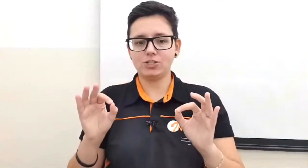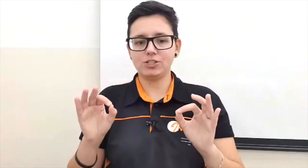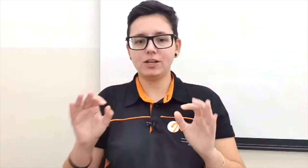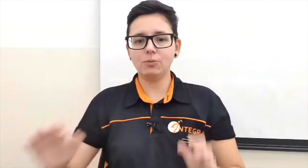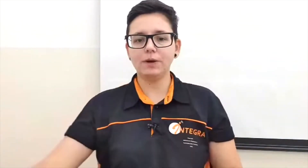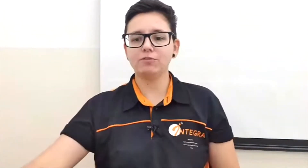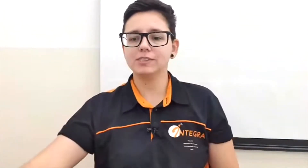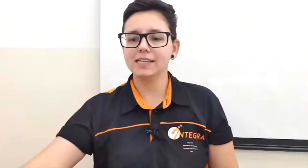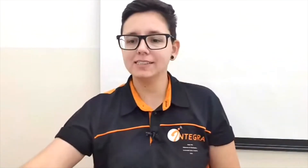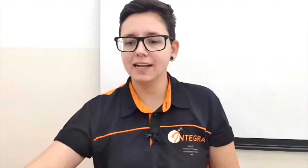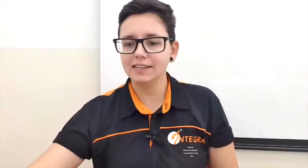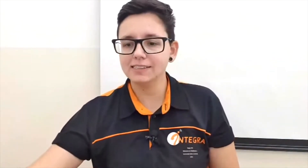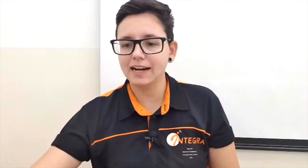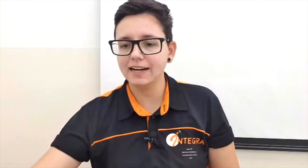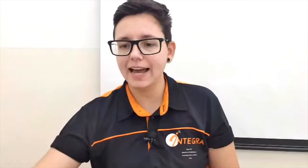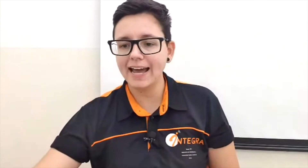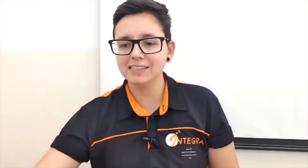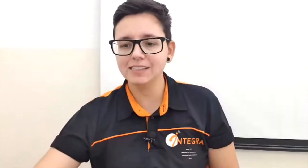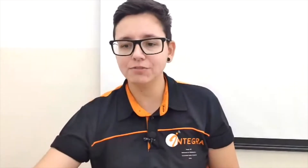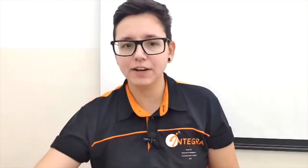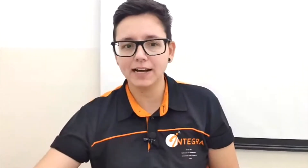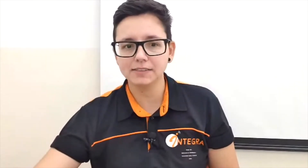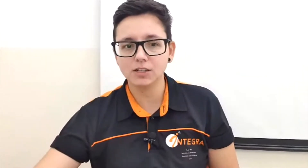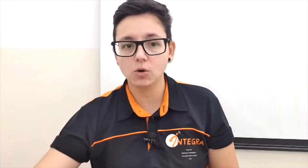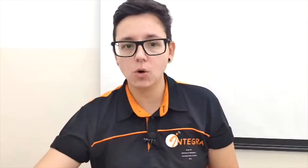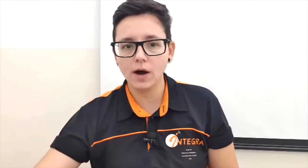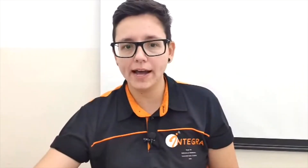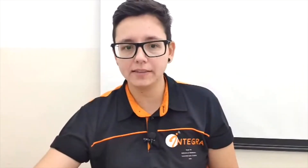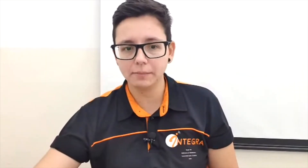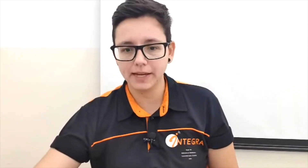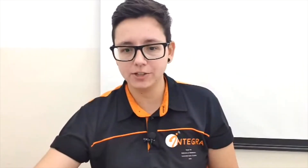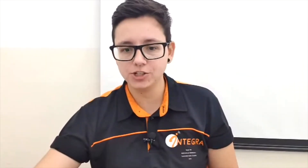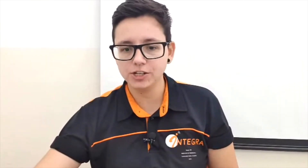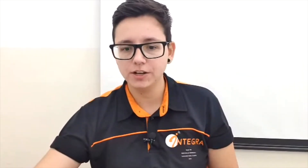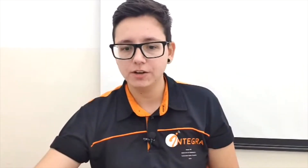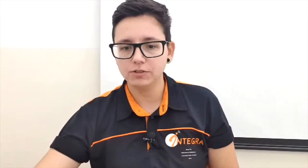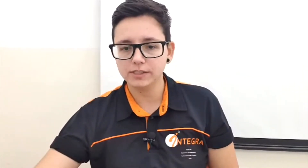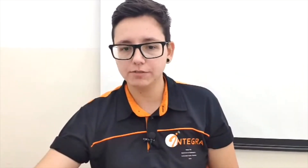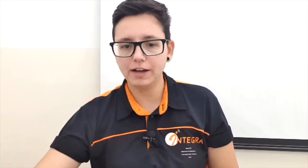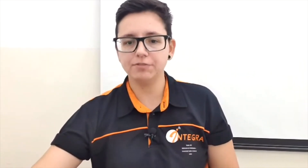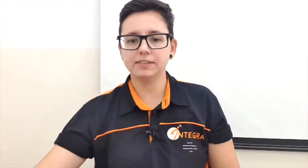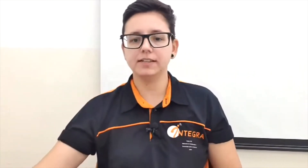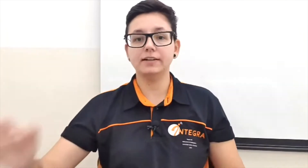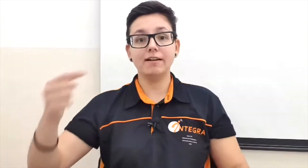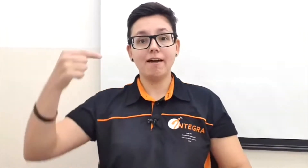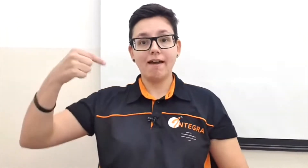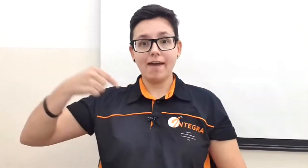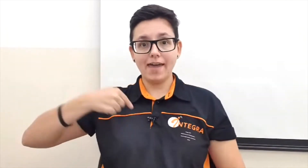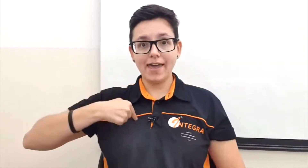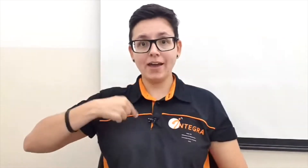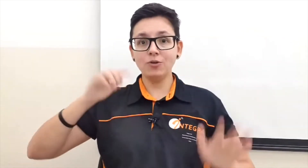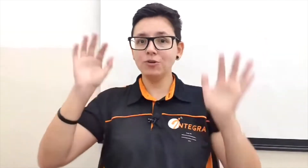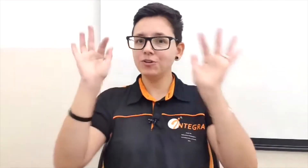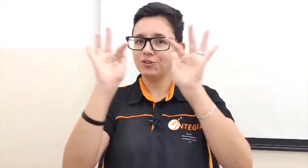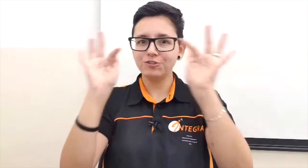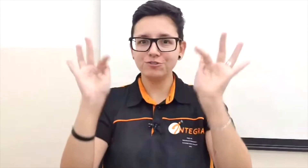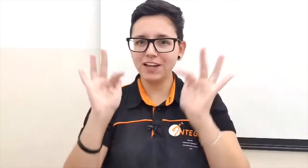Fisicamente. Então, para você sinalizar essa frase corretamente, você vai fazer eu